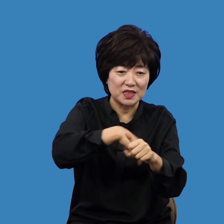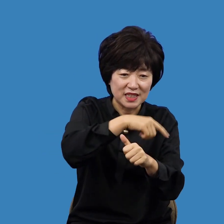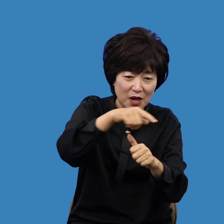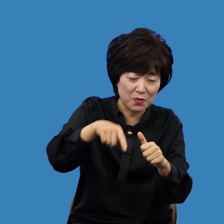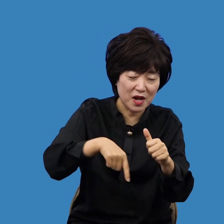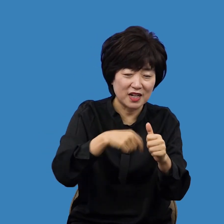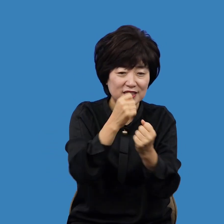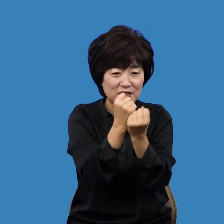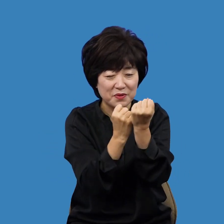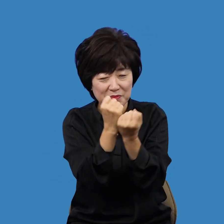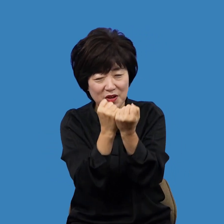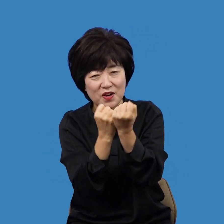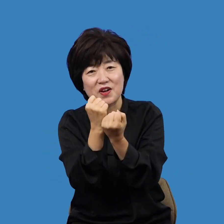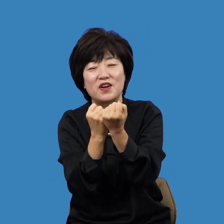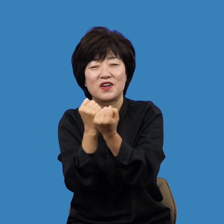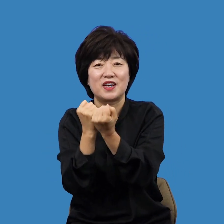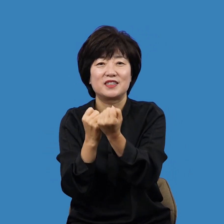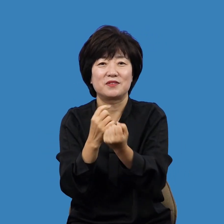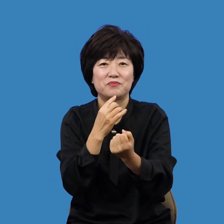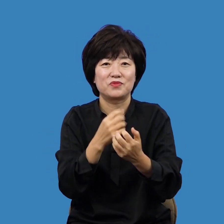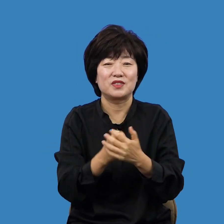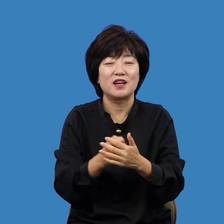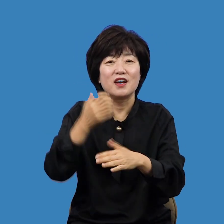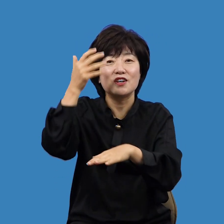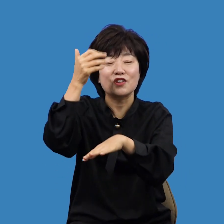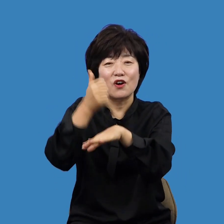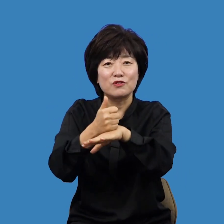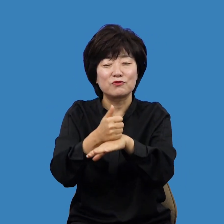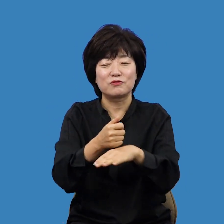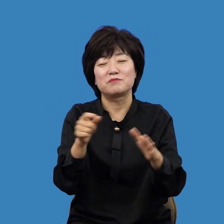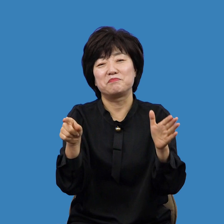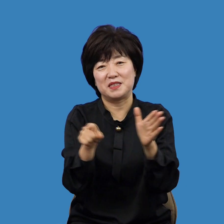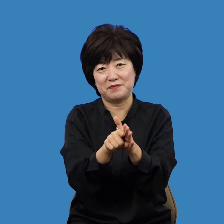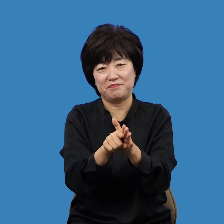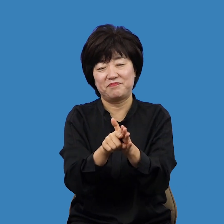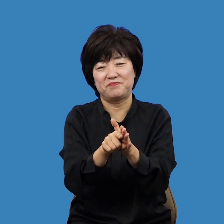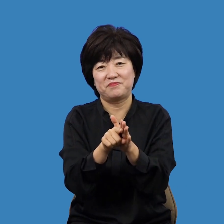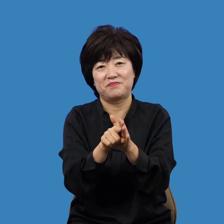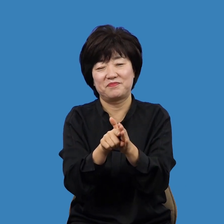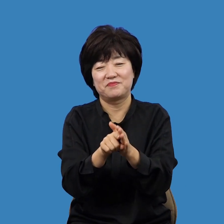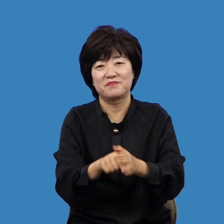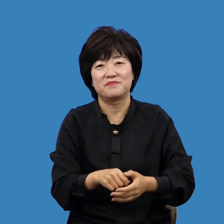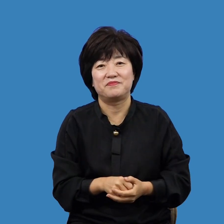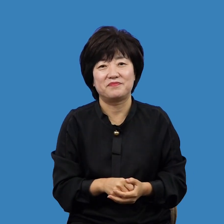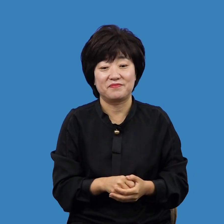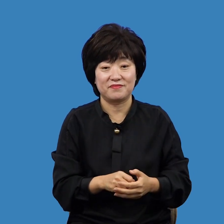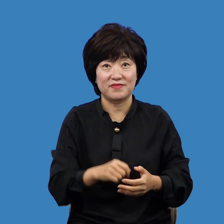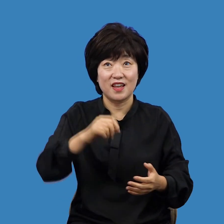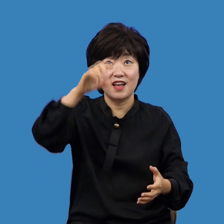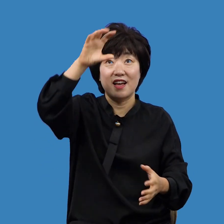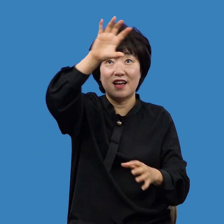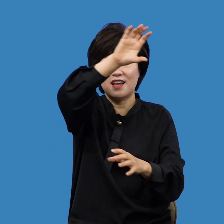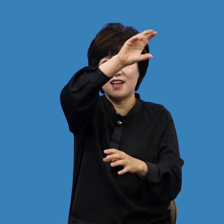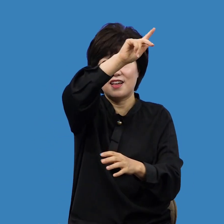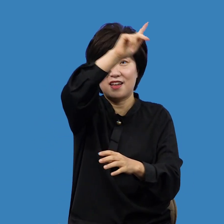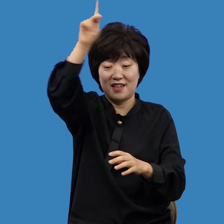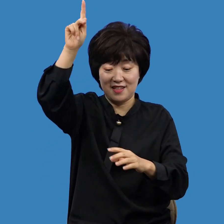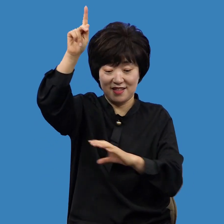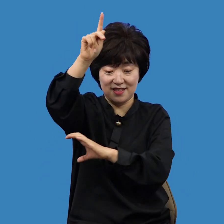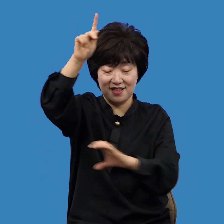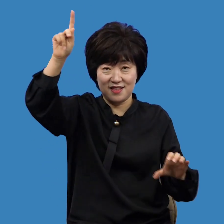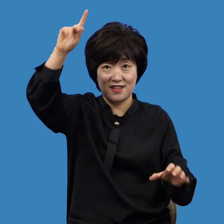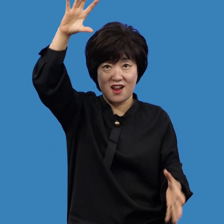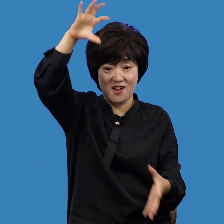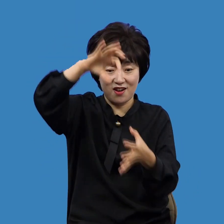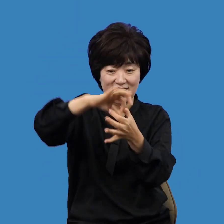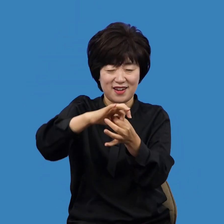것들을 여러 가지 원리들로 설명하는 것이지 결국에는 이 안에 보면 믿음이에요. 결국에는. 자, 그래서 이 혼으로는